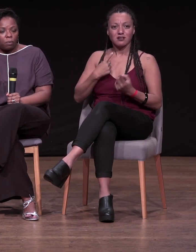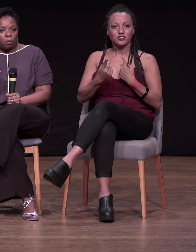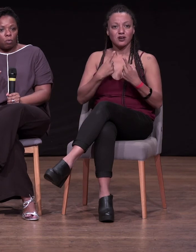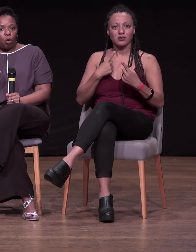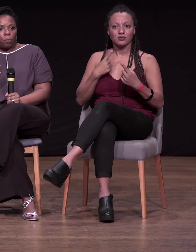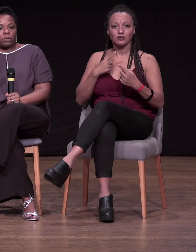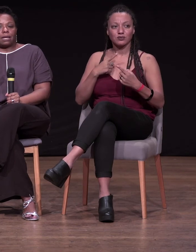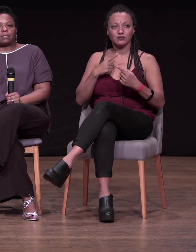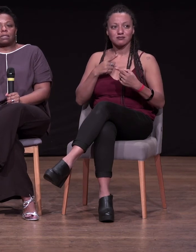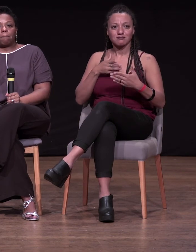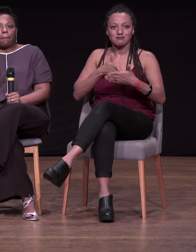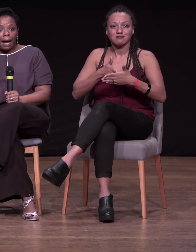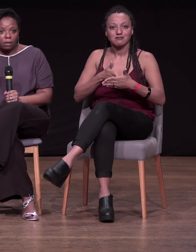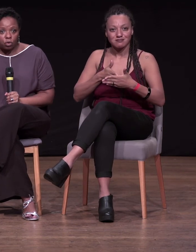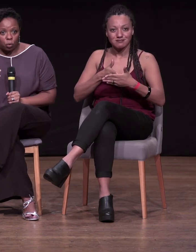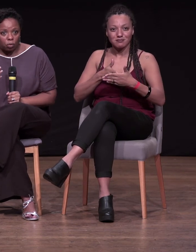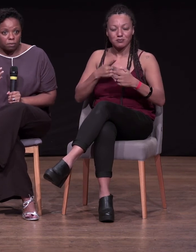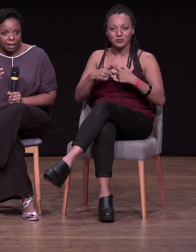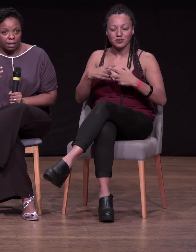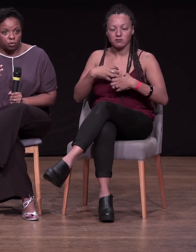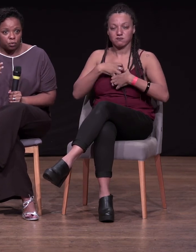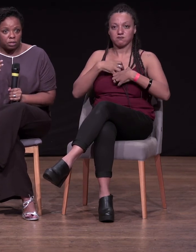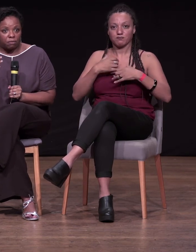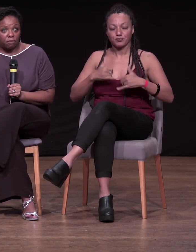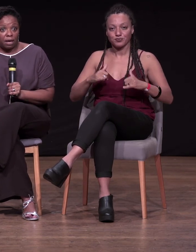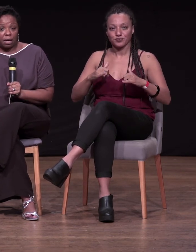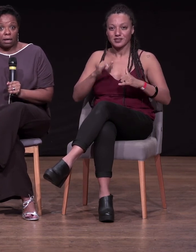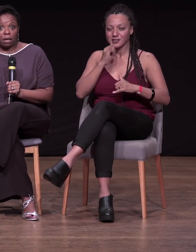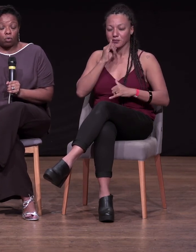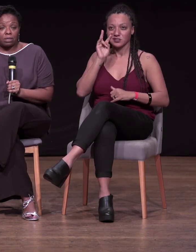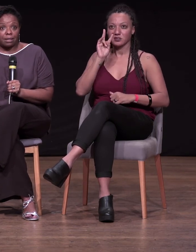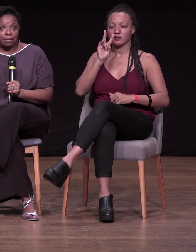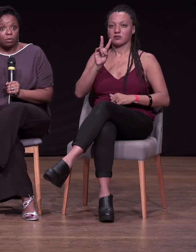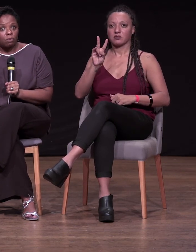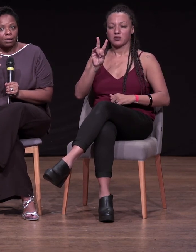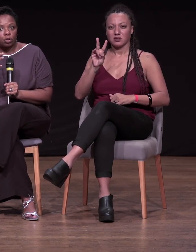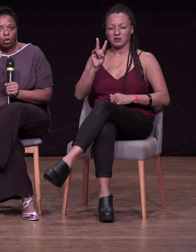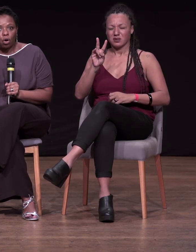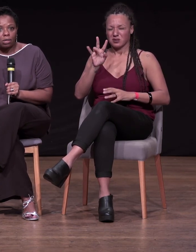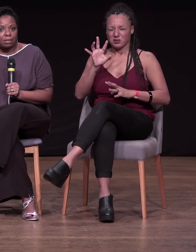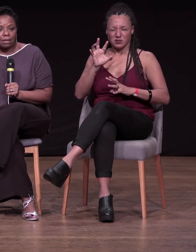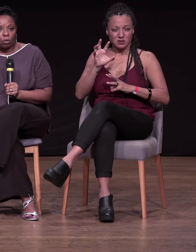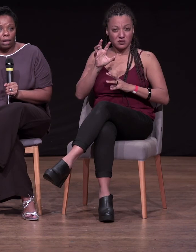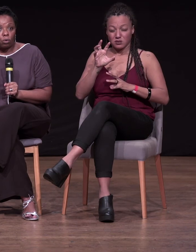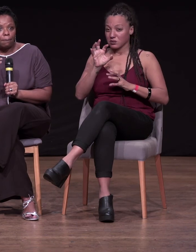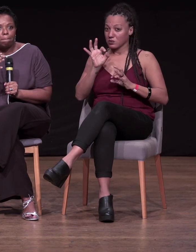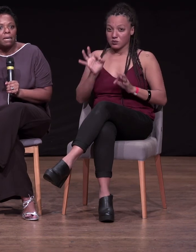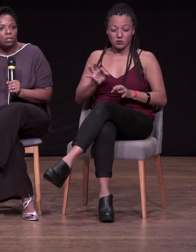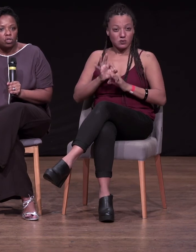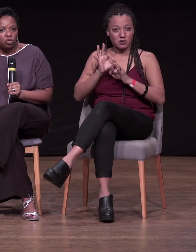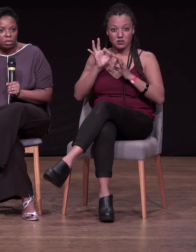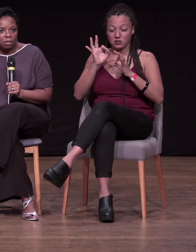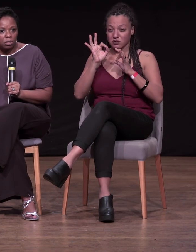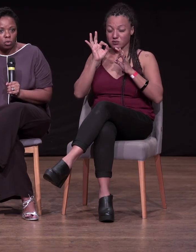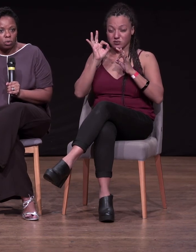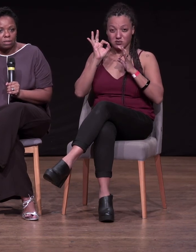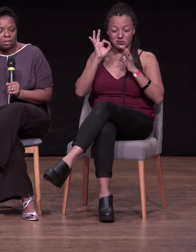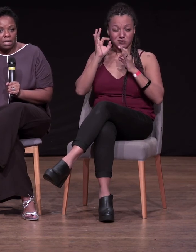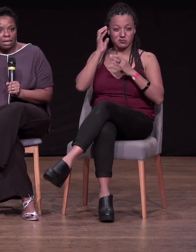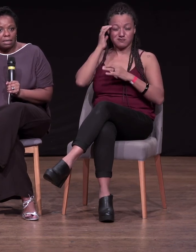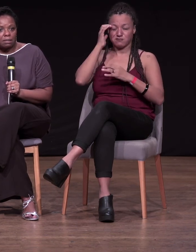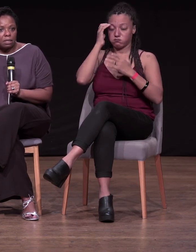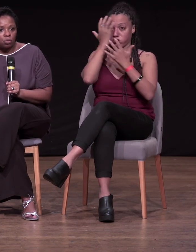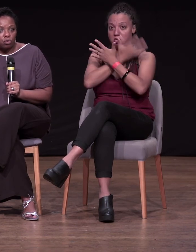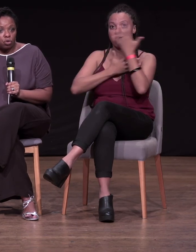porque, como tem esse impacto, né, de você ver aquela coisa que é tão atroz, e que é o limite de tantas